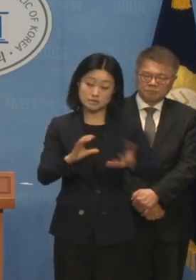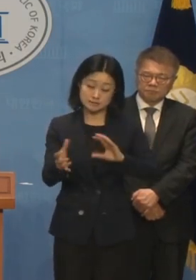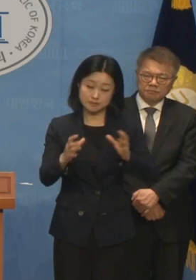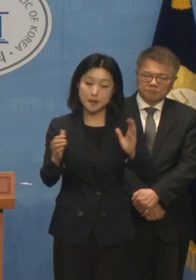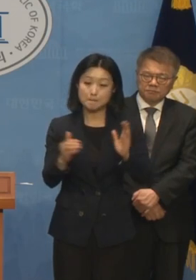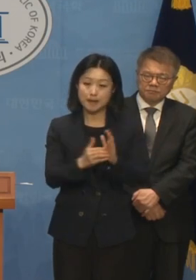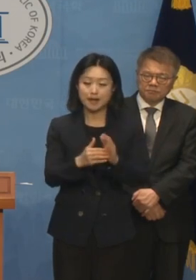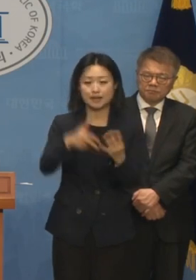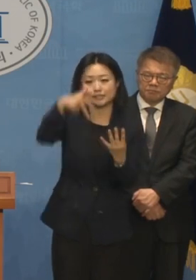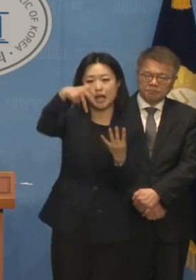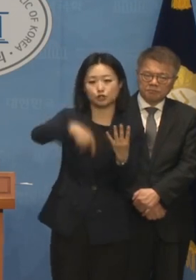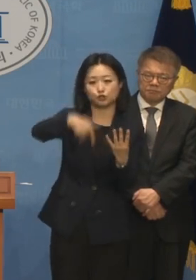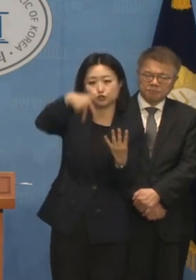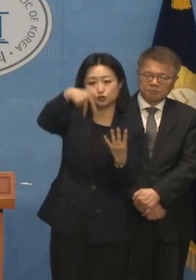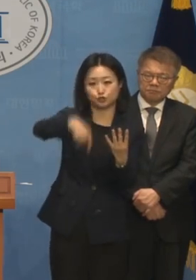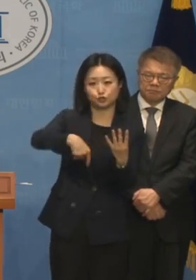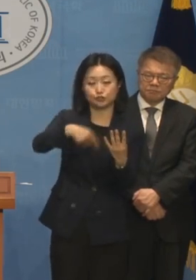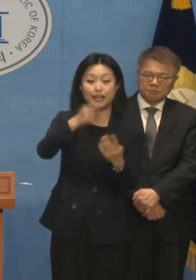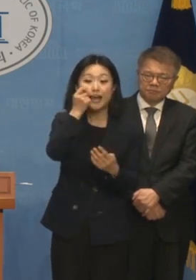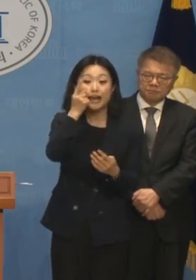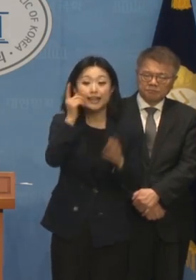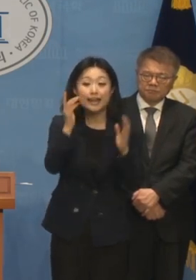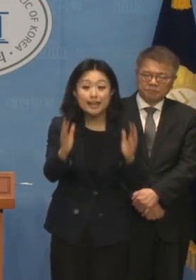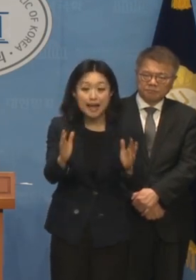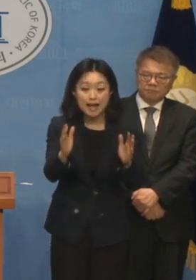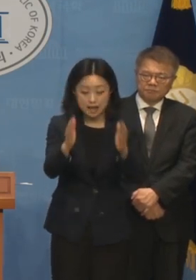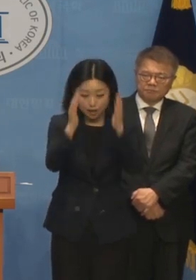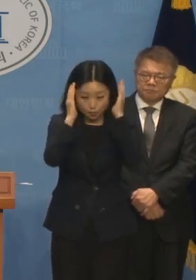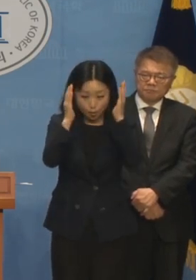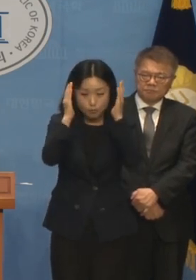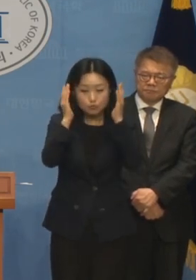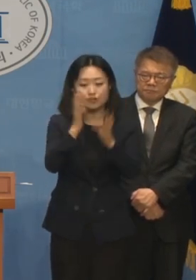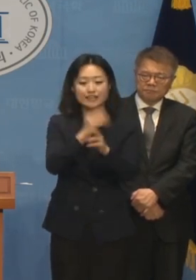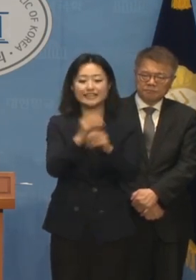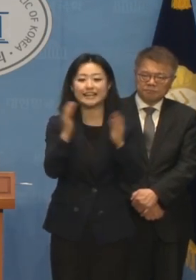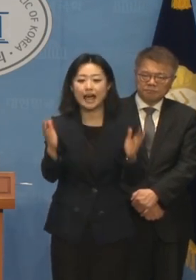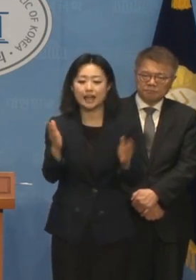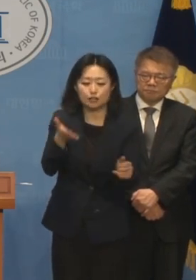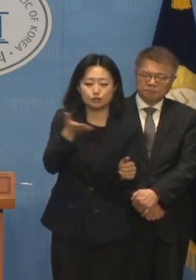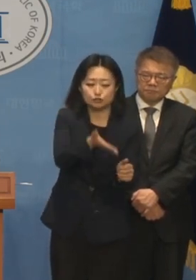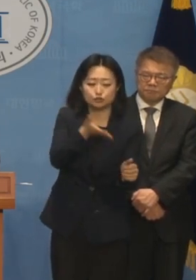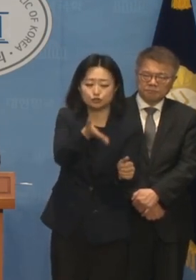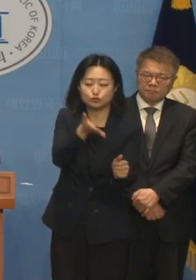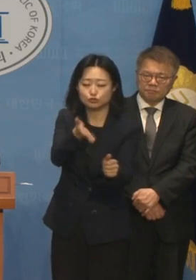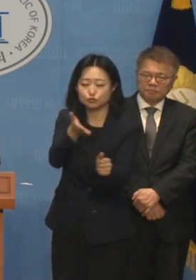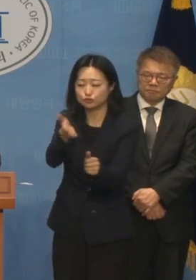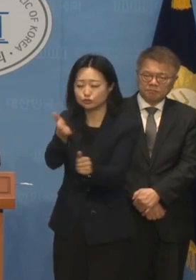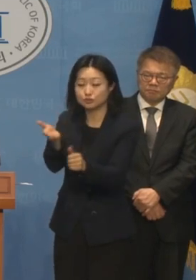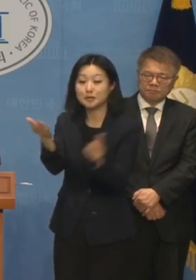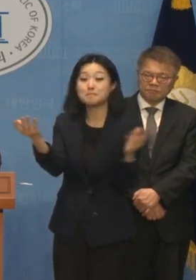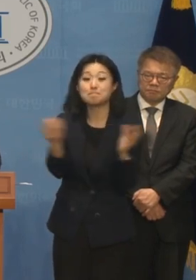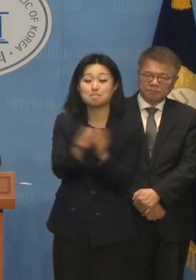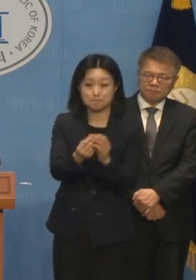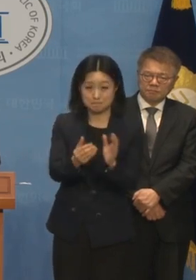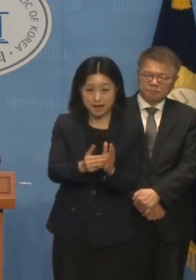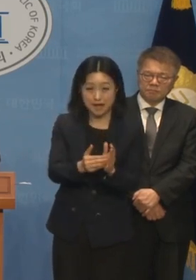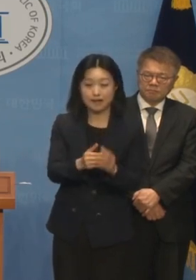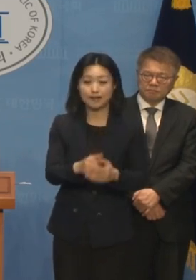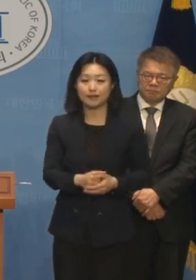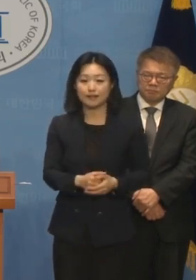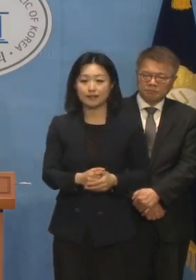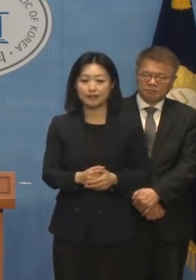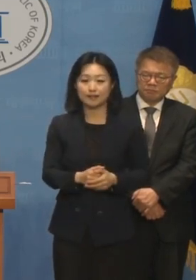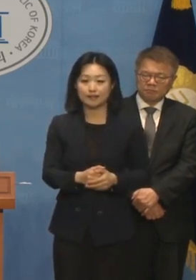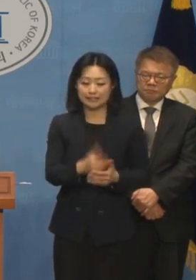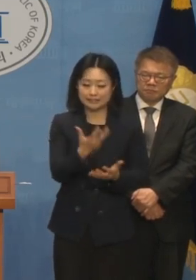약 4주간 시민대표단의 학습 기간을 마련하였습니다. 다양한